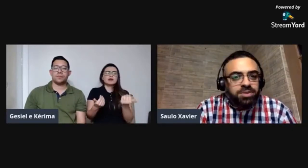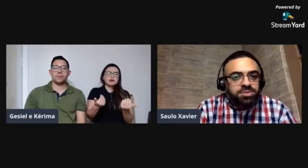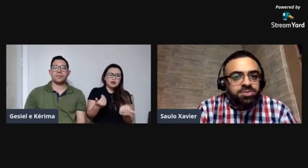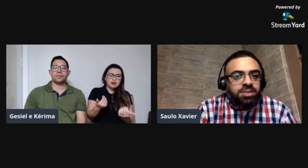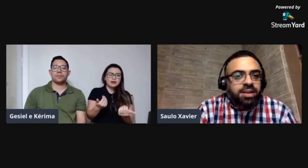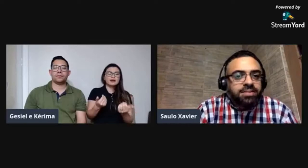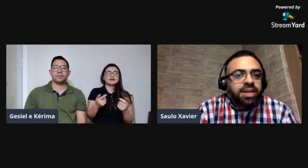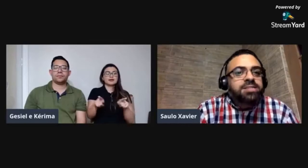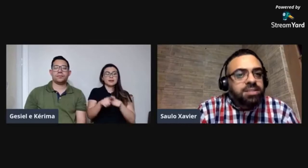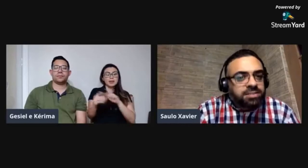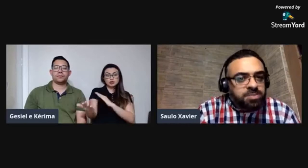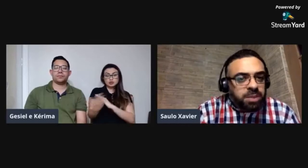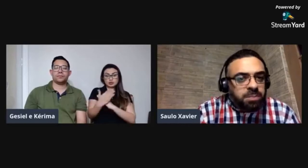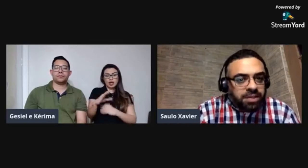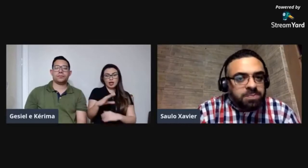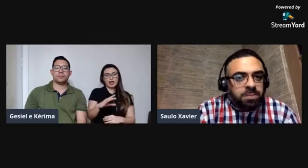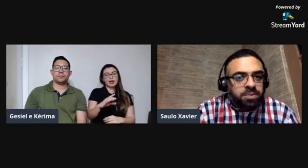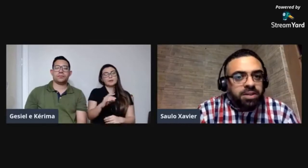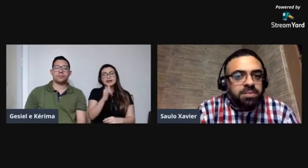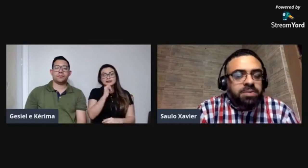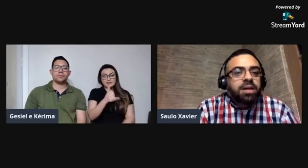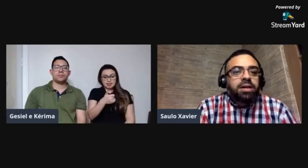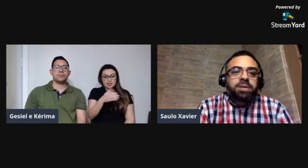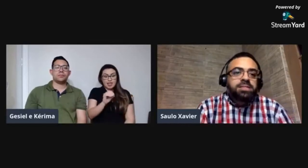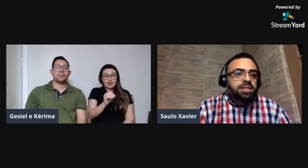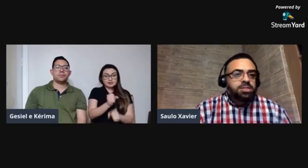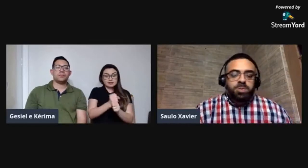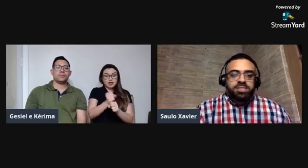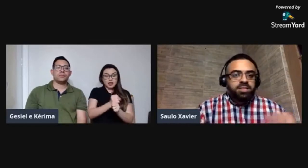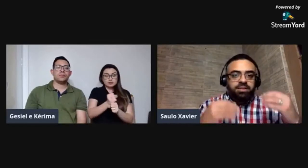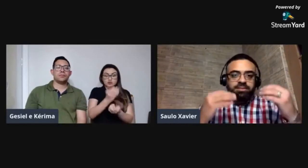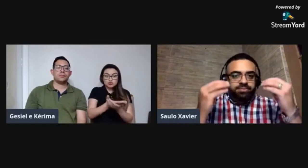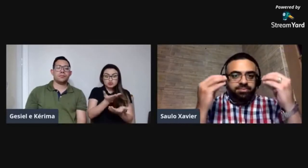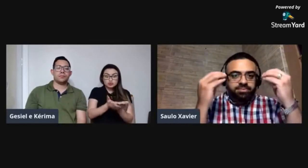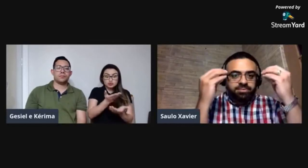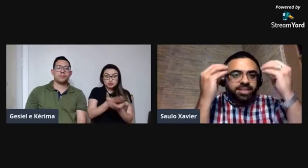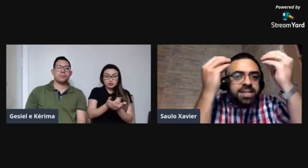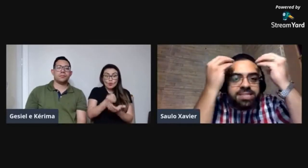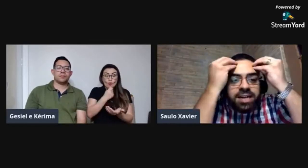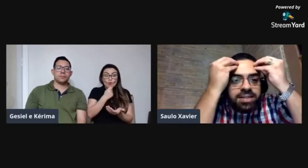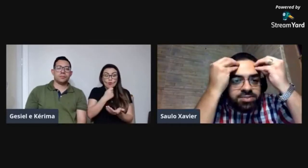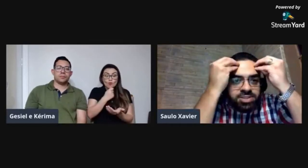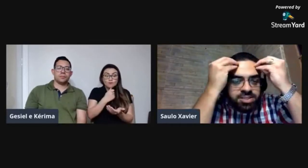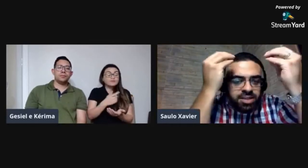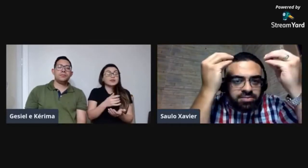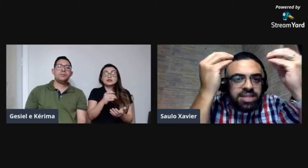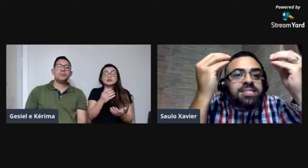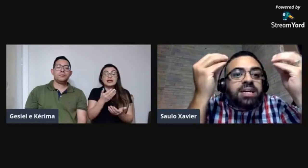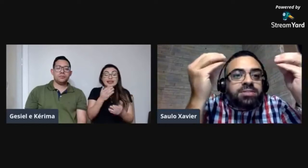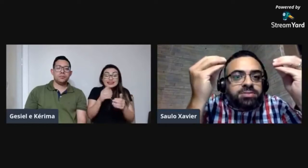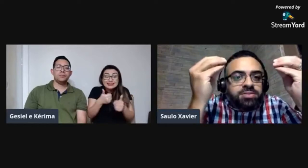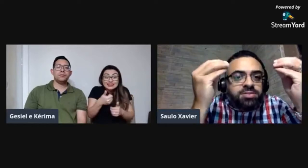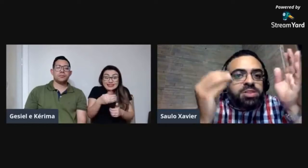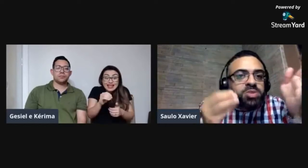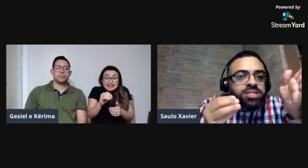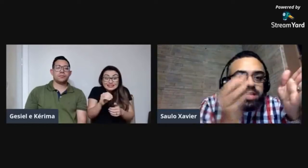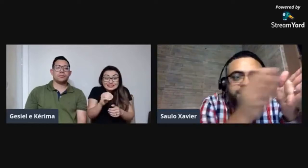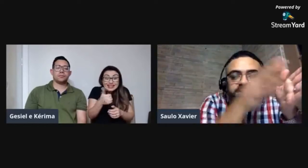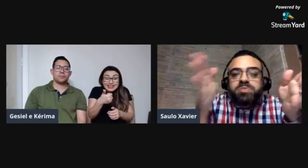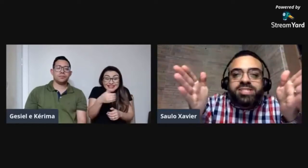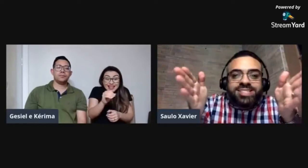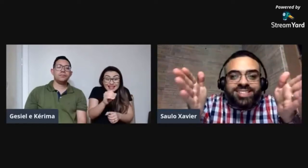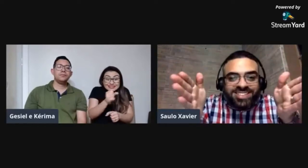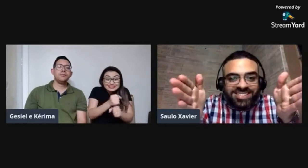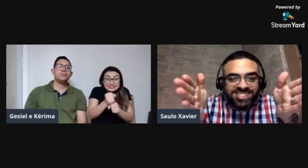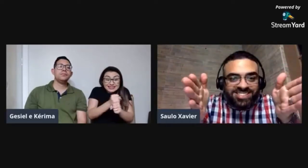encorajamento para não surtar, 10 anos preparando para ir para o campo. Porque, tipo assim, 10 anos, Gisiel, 10 anos. 2006